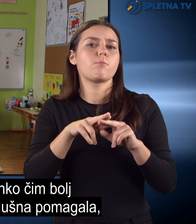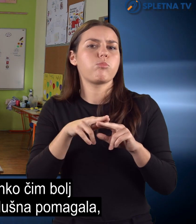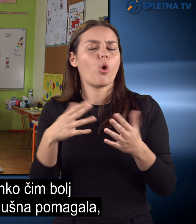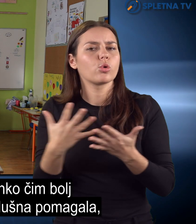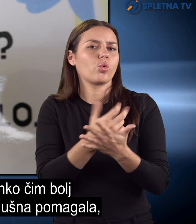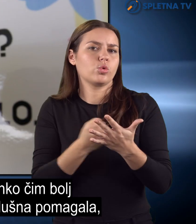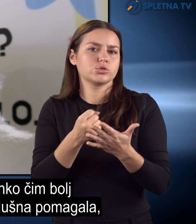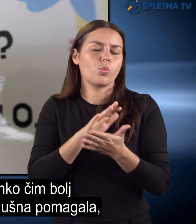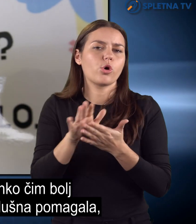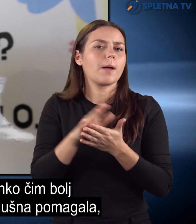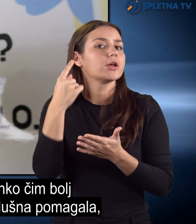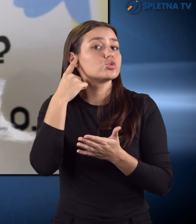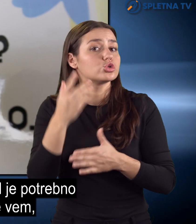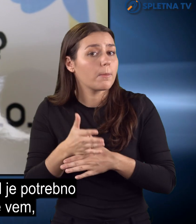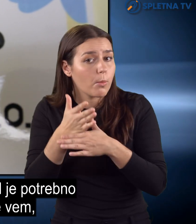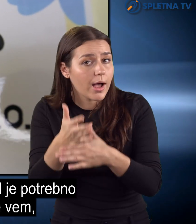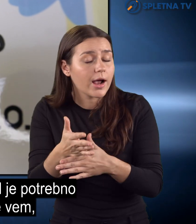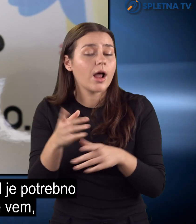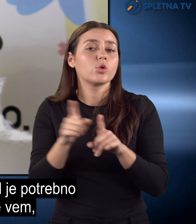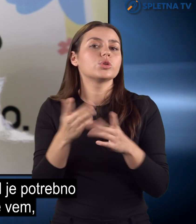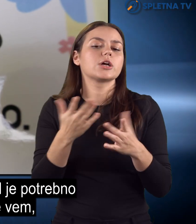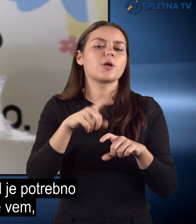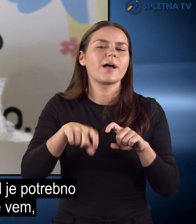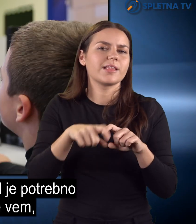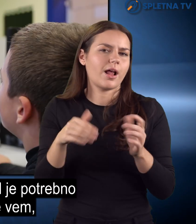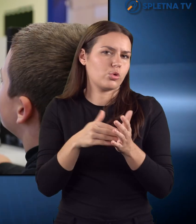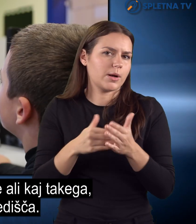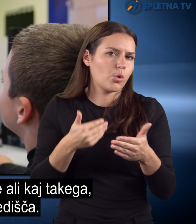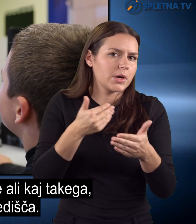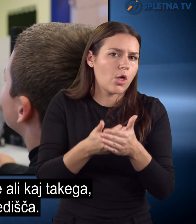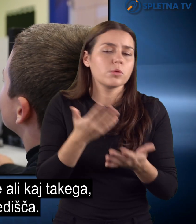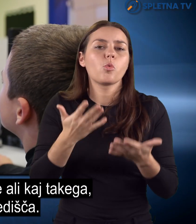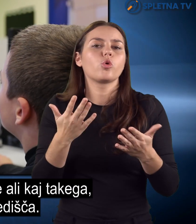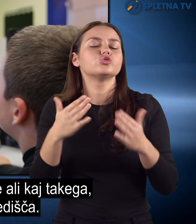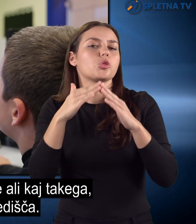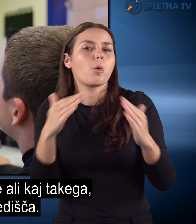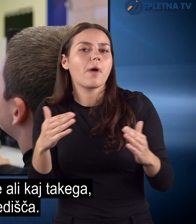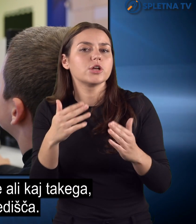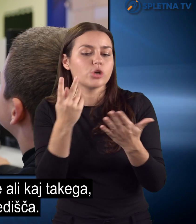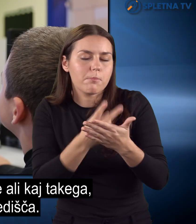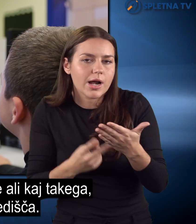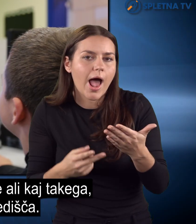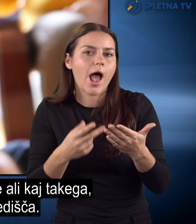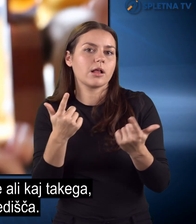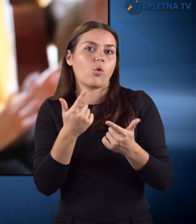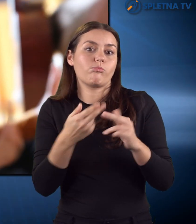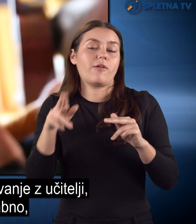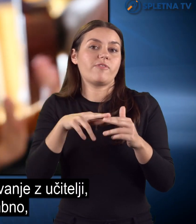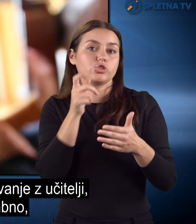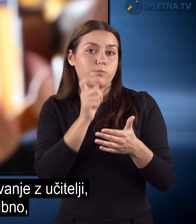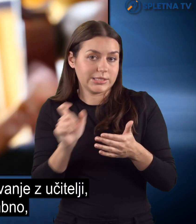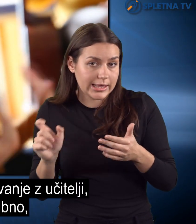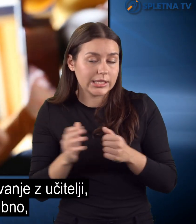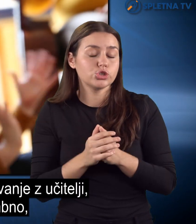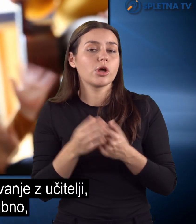uporablja slušna pomagala, tudi kakšen material je potrebno prilagoditi, ne vem, kakšno domače branje ali kaj takega, ko je več besedišča. Drugače